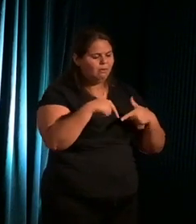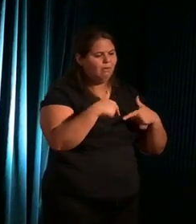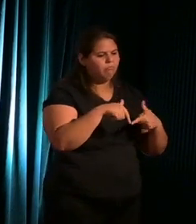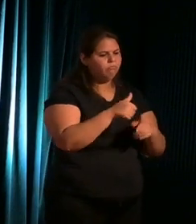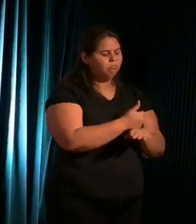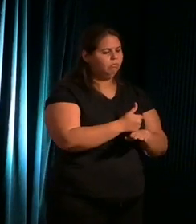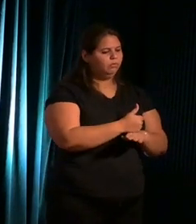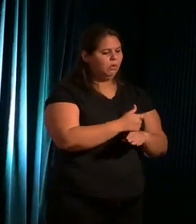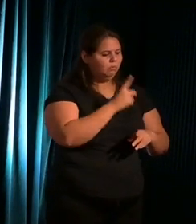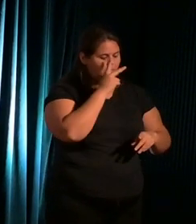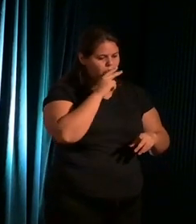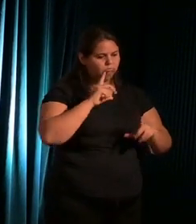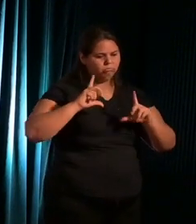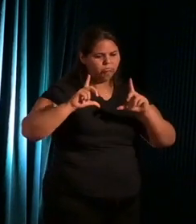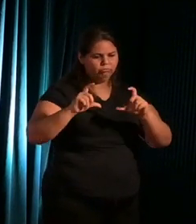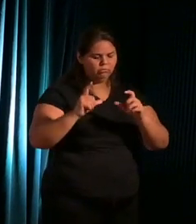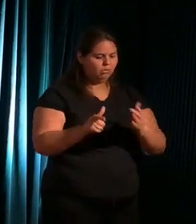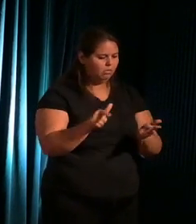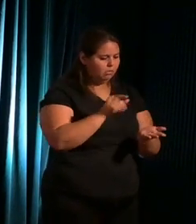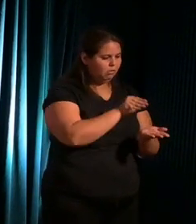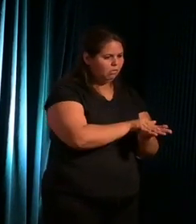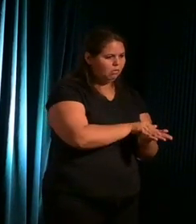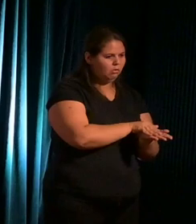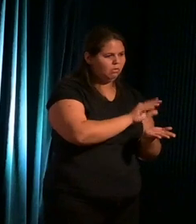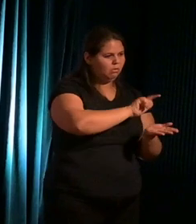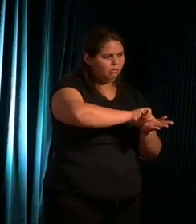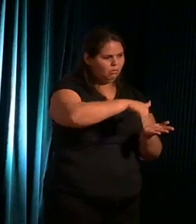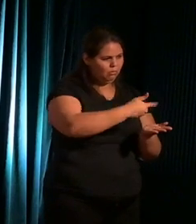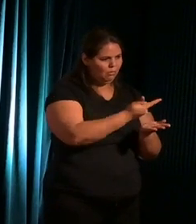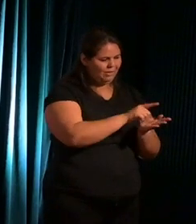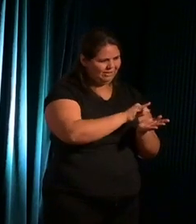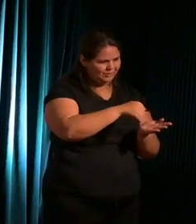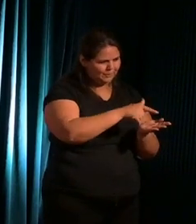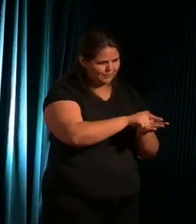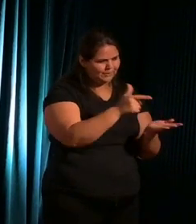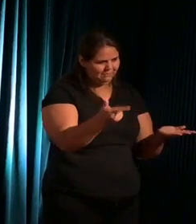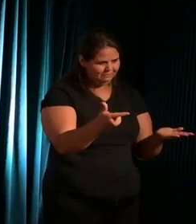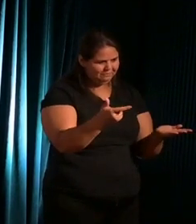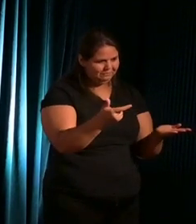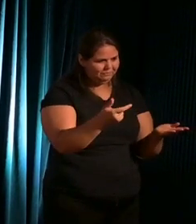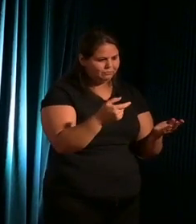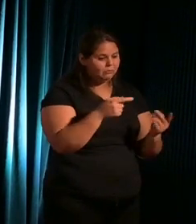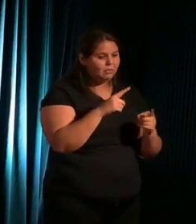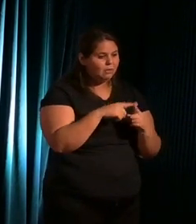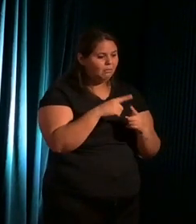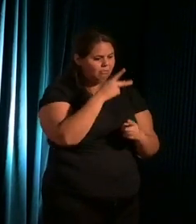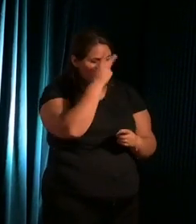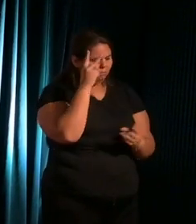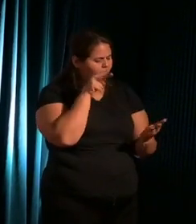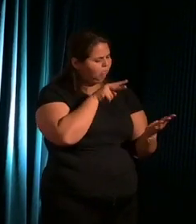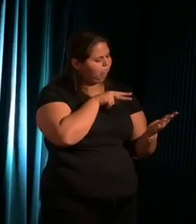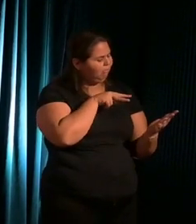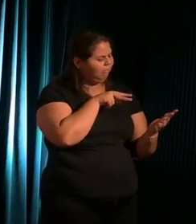início tinha clareza absoluta da necessidade de um questionamento, né, dos